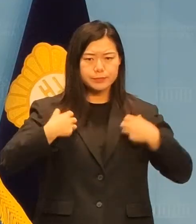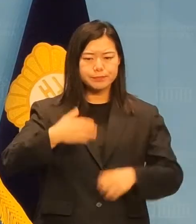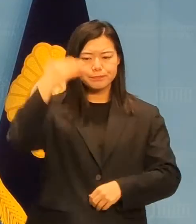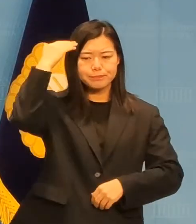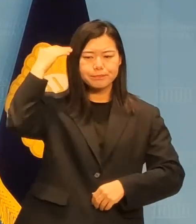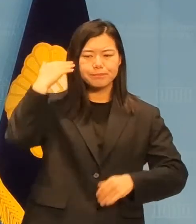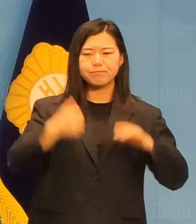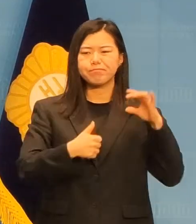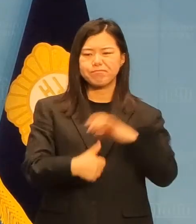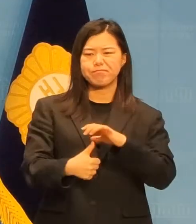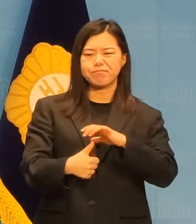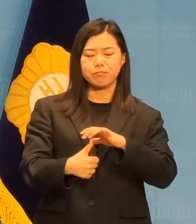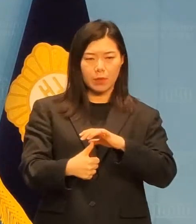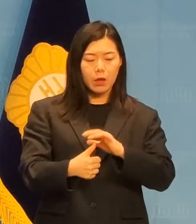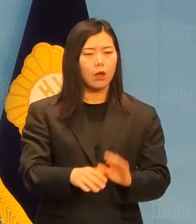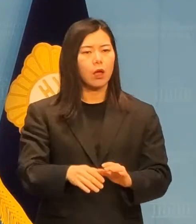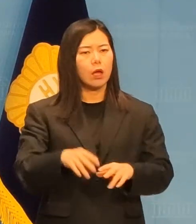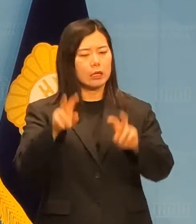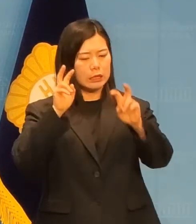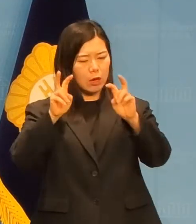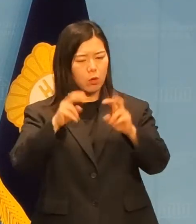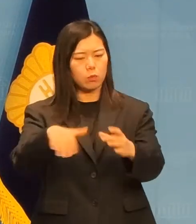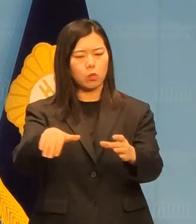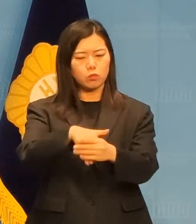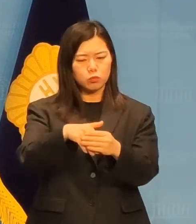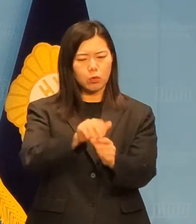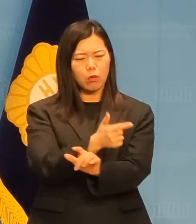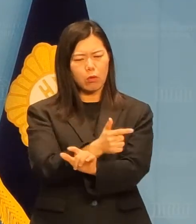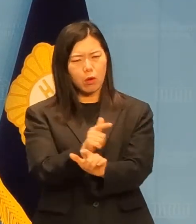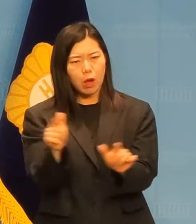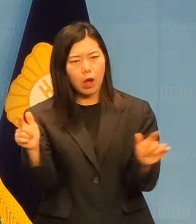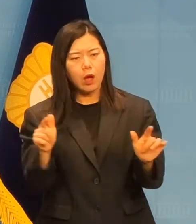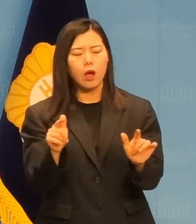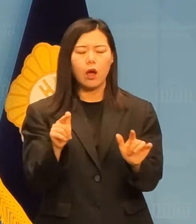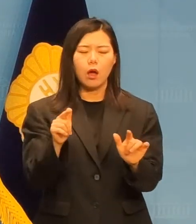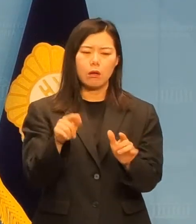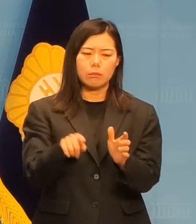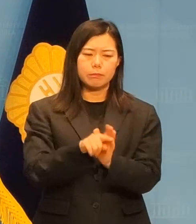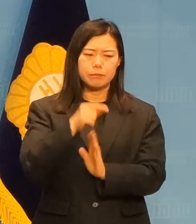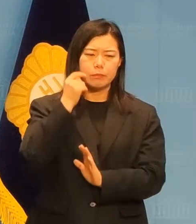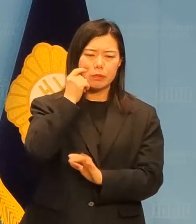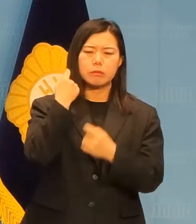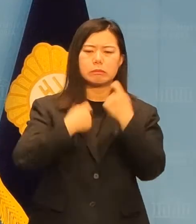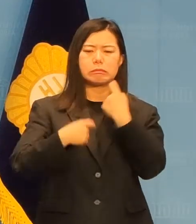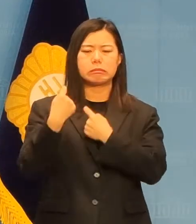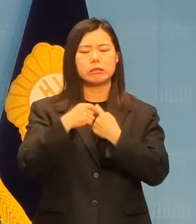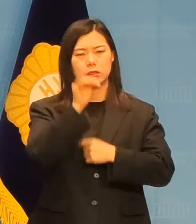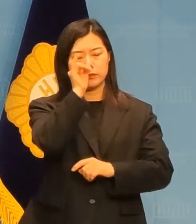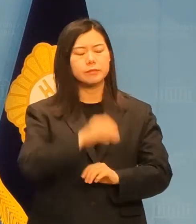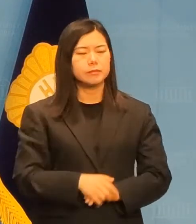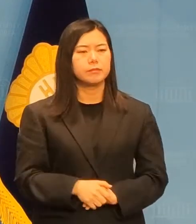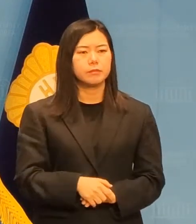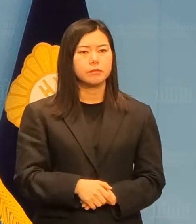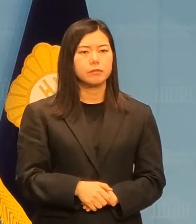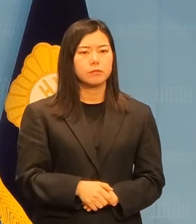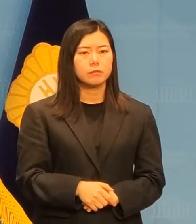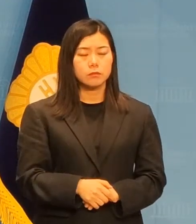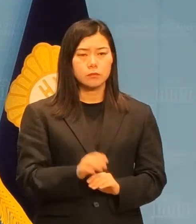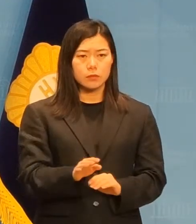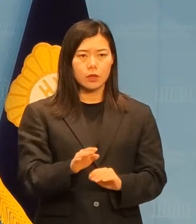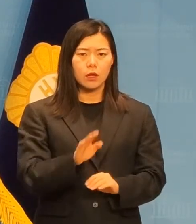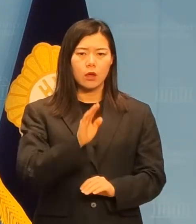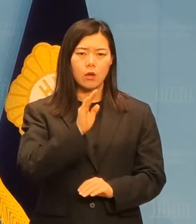한국 기업과 문화산업 전반에 깊은 상처와 불신을 남겼습니다. 우리는 큰